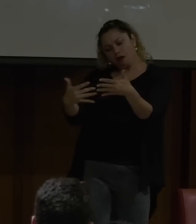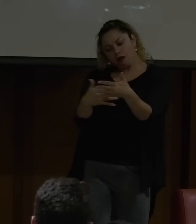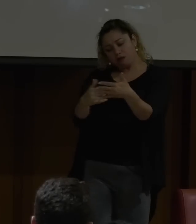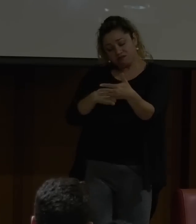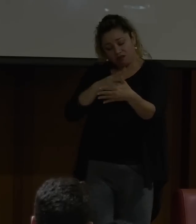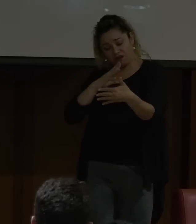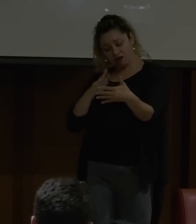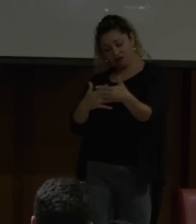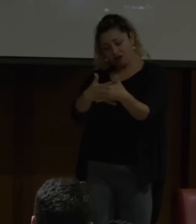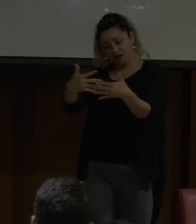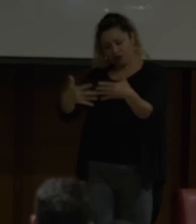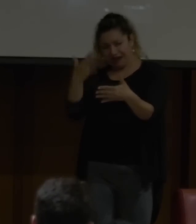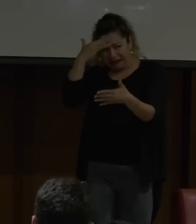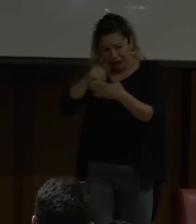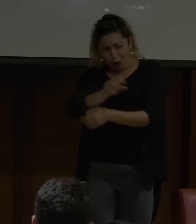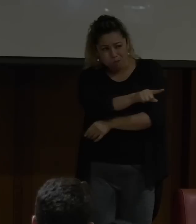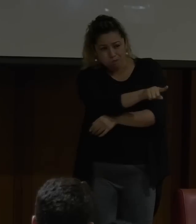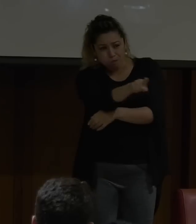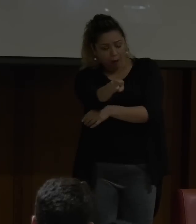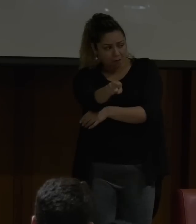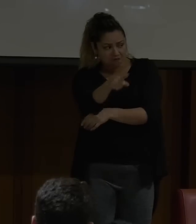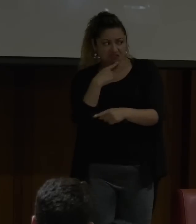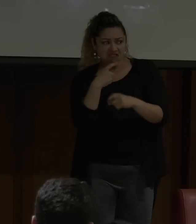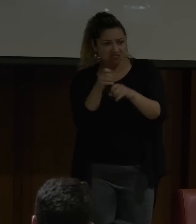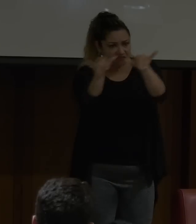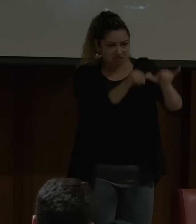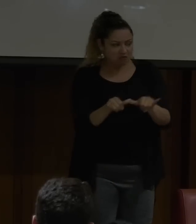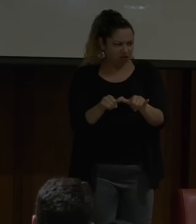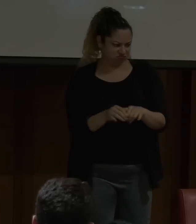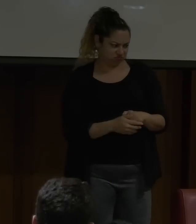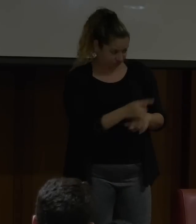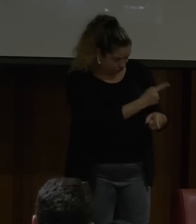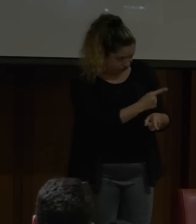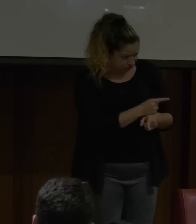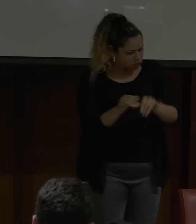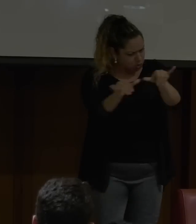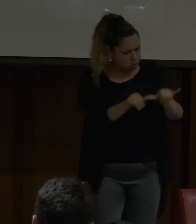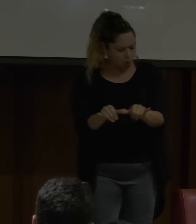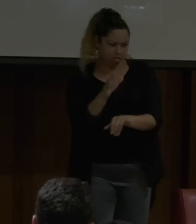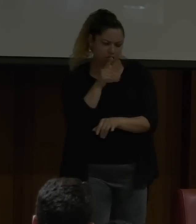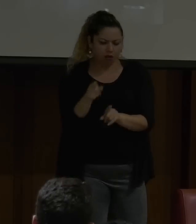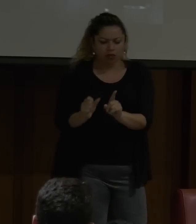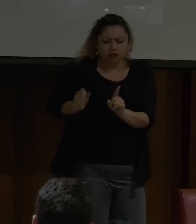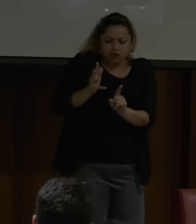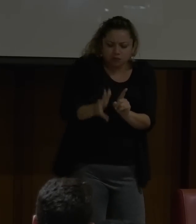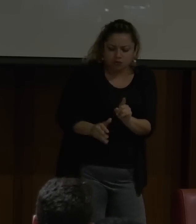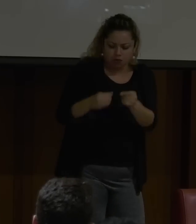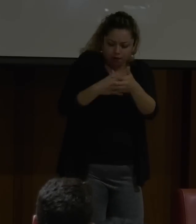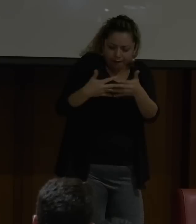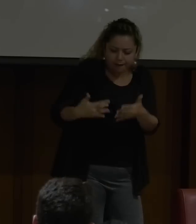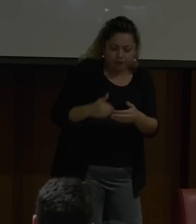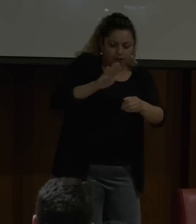que difícilmente otro compositor la ha podido tener, ¿cierto, Félix? La narrativa, la descriptiva de Escalona, yo